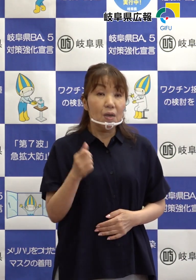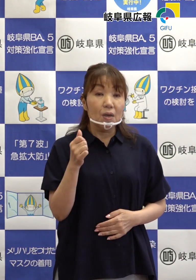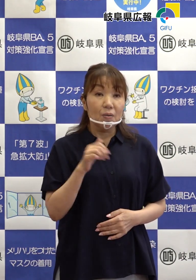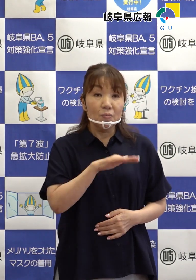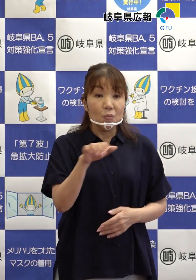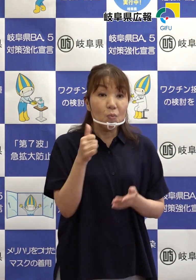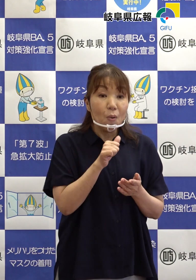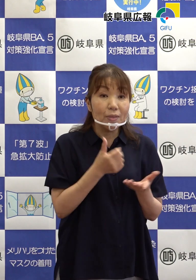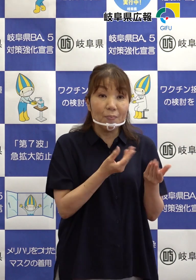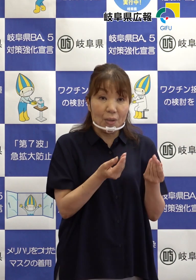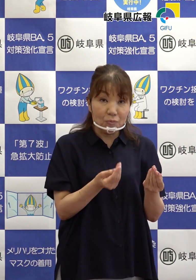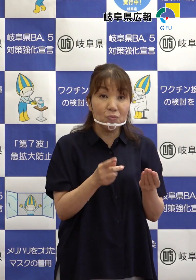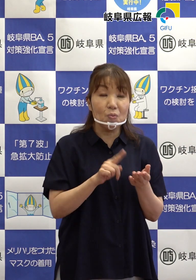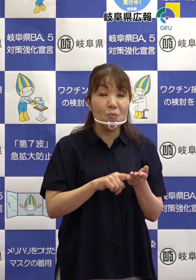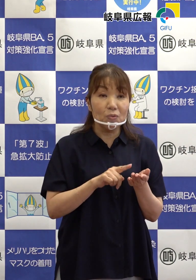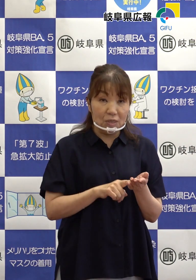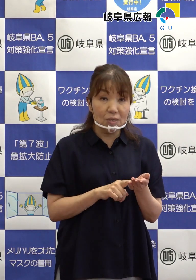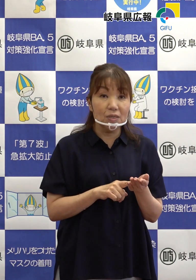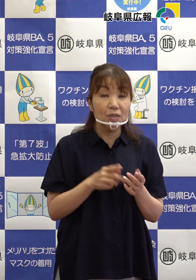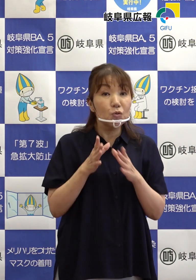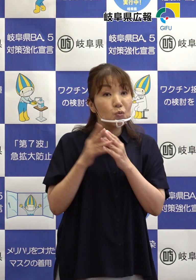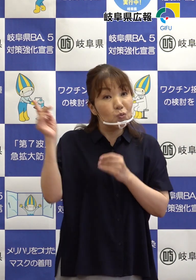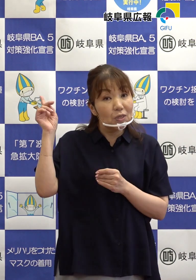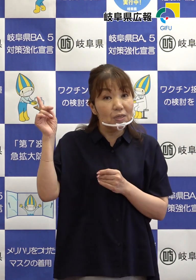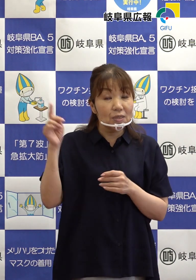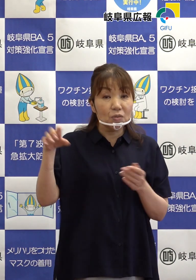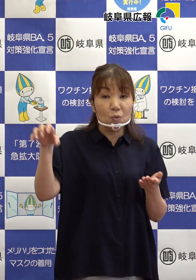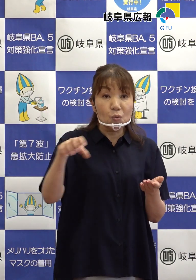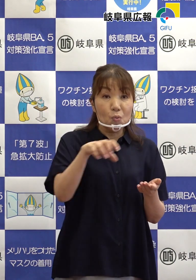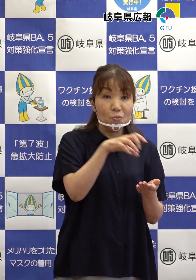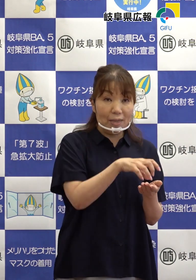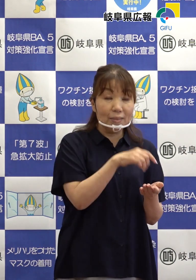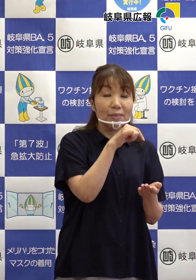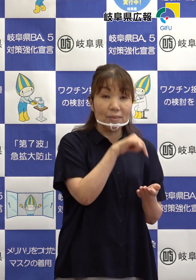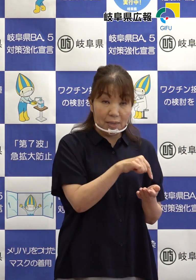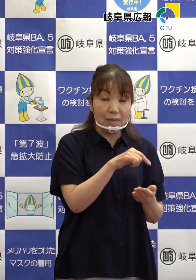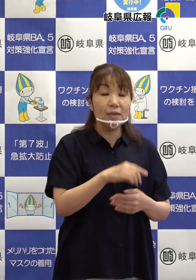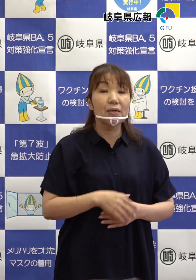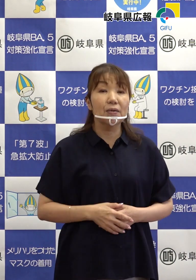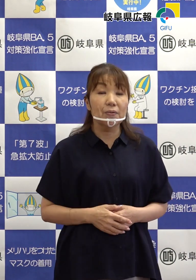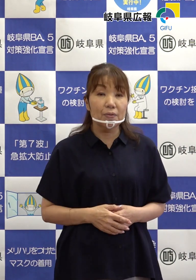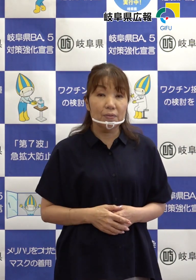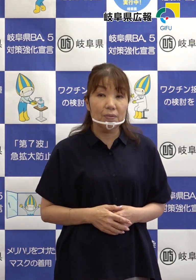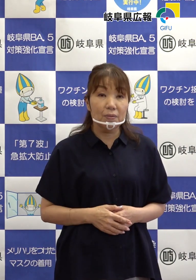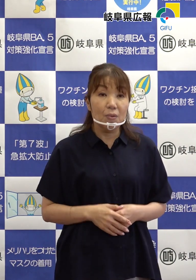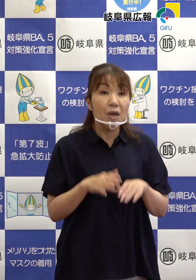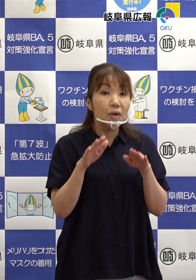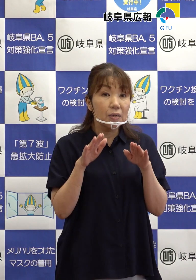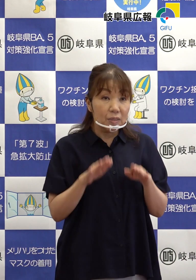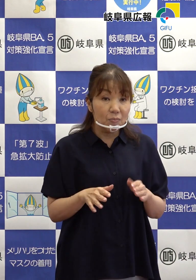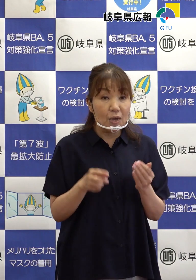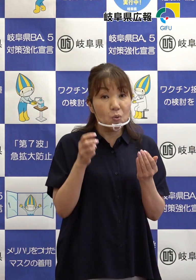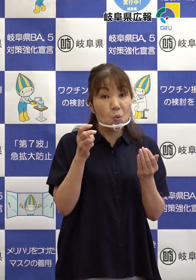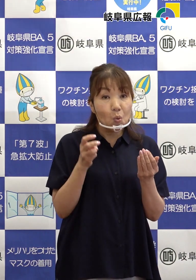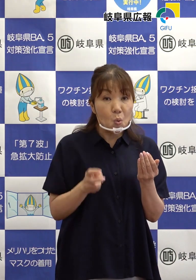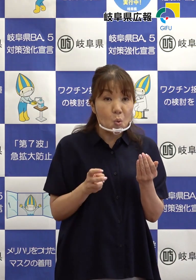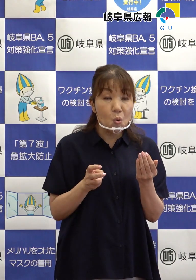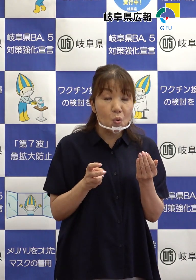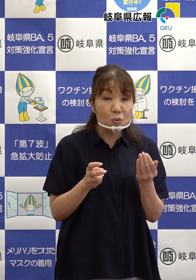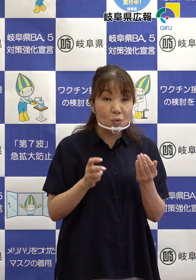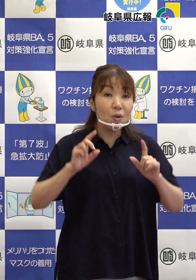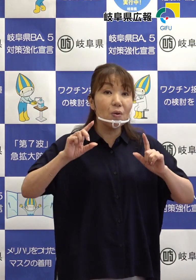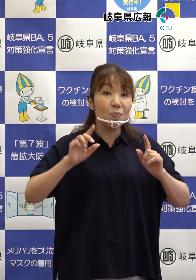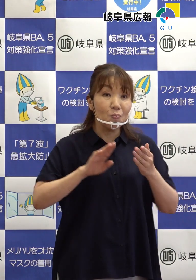で各都道府県単位でまあ今の法的な枠組みを超えて